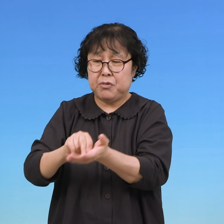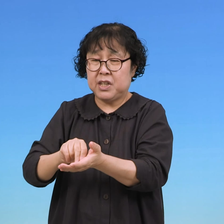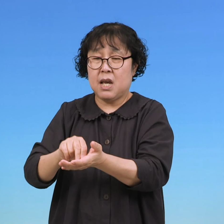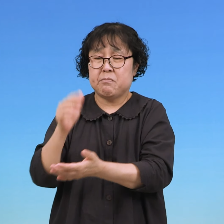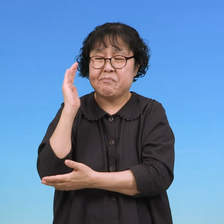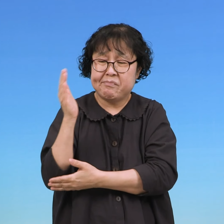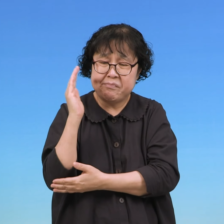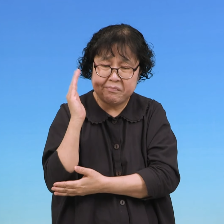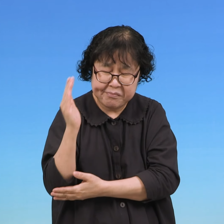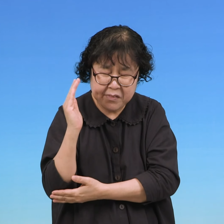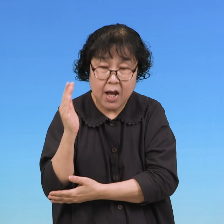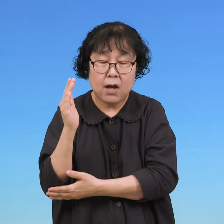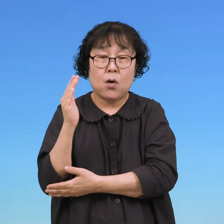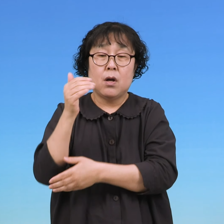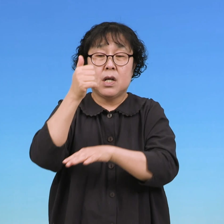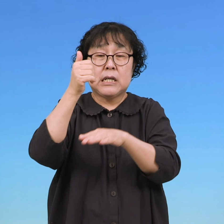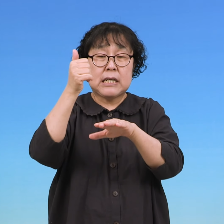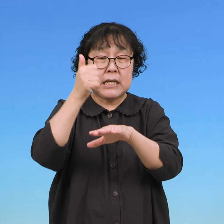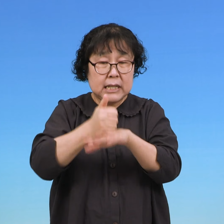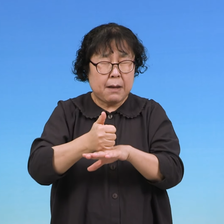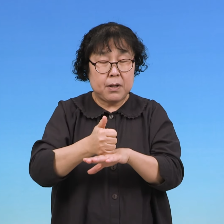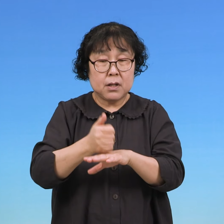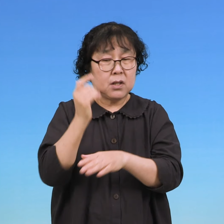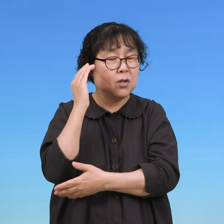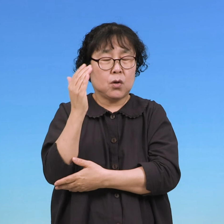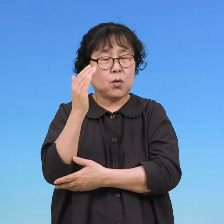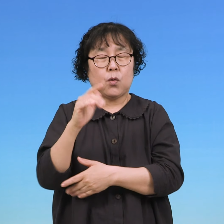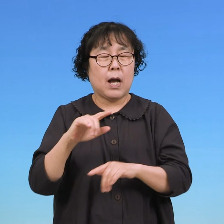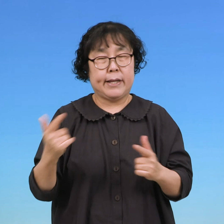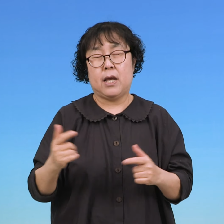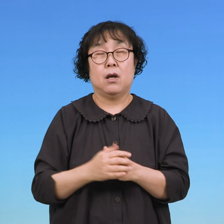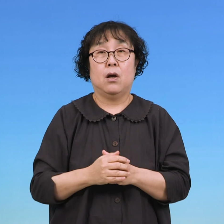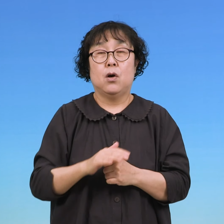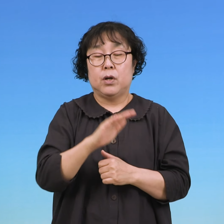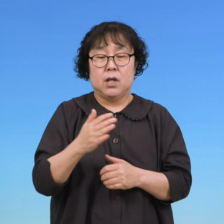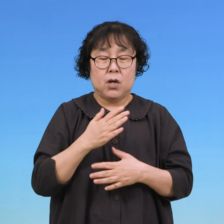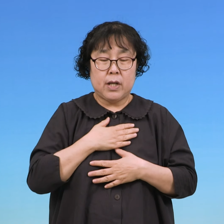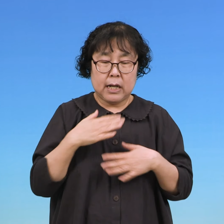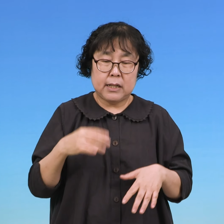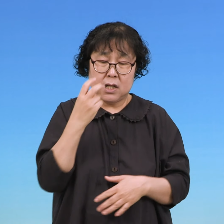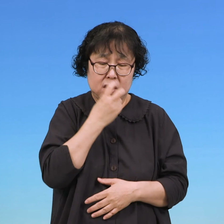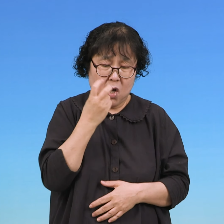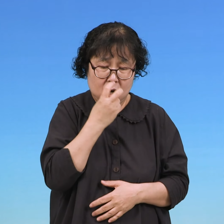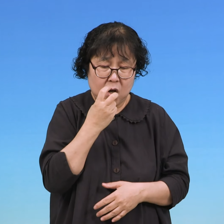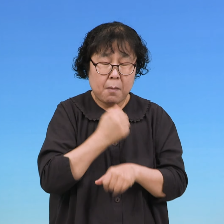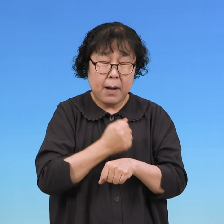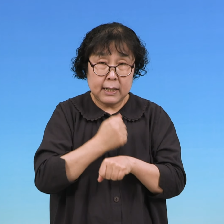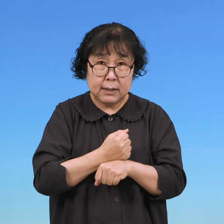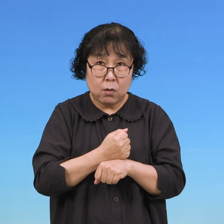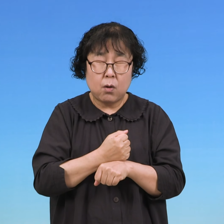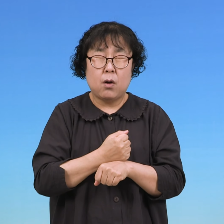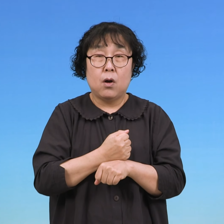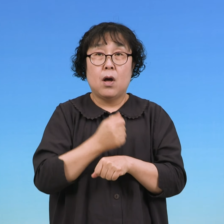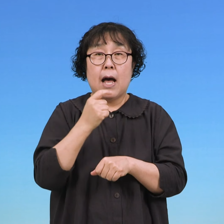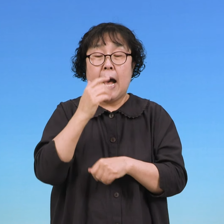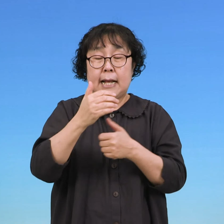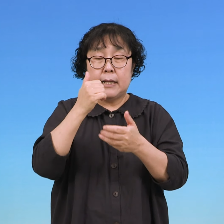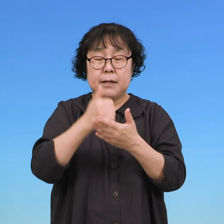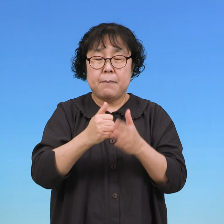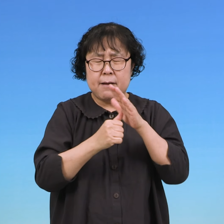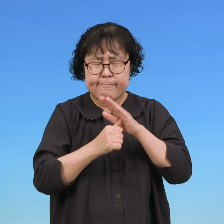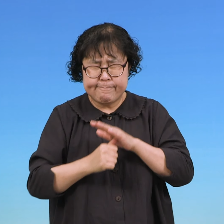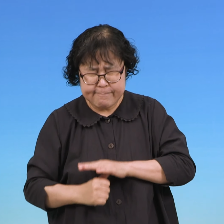그거 설교가 아니에요. 설교는요 항상 우리의 연약한 것들을 점검하는 것으로 시작해서 이 하나님의